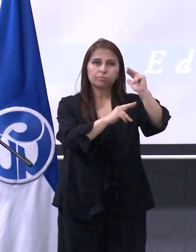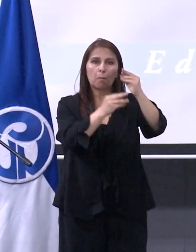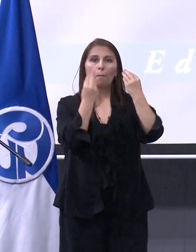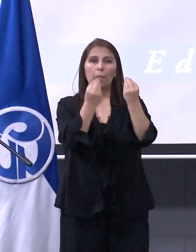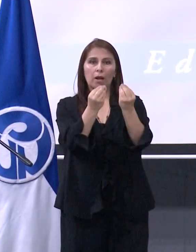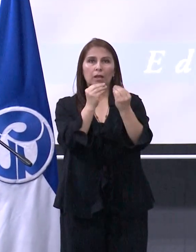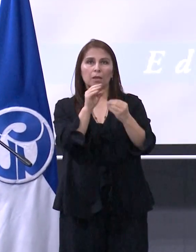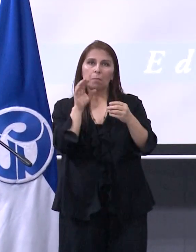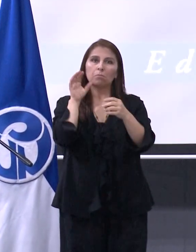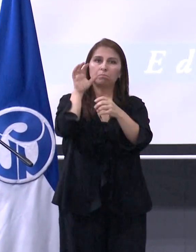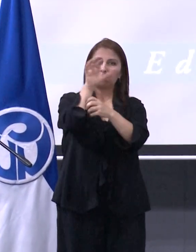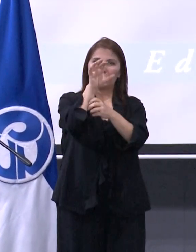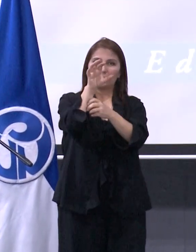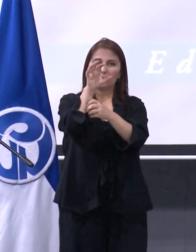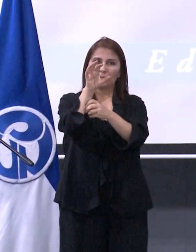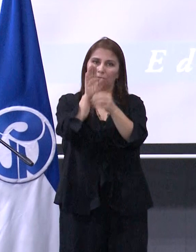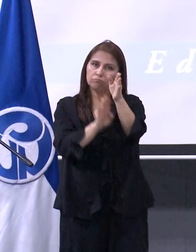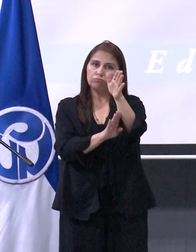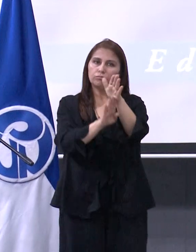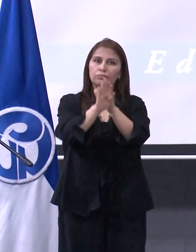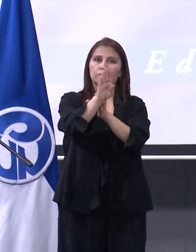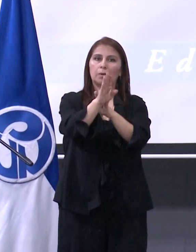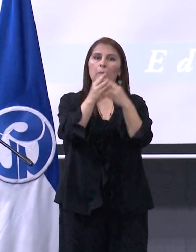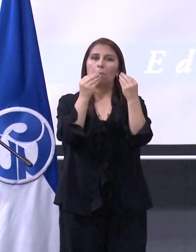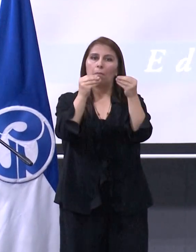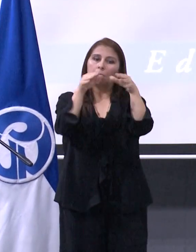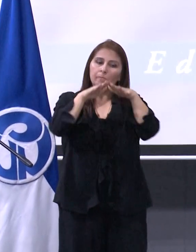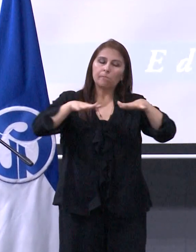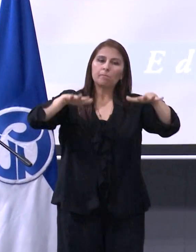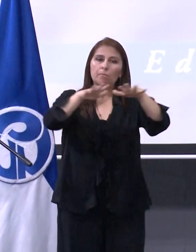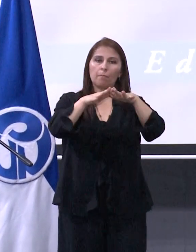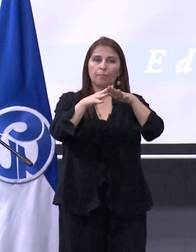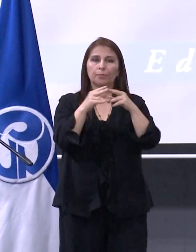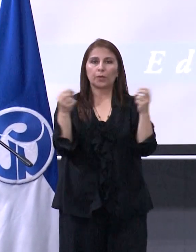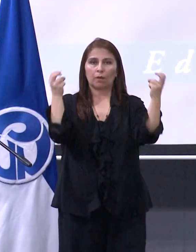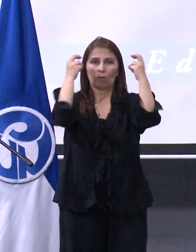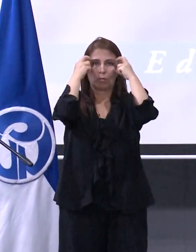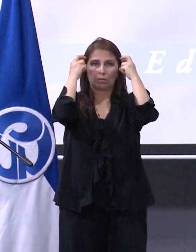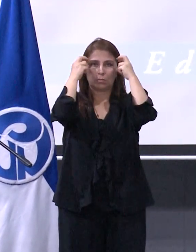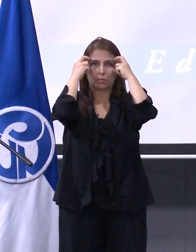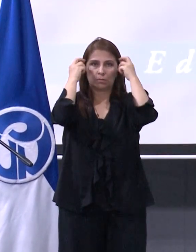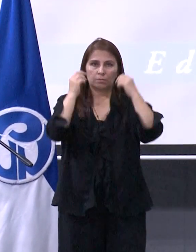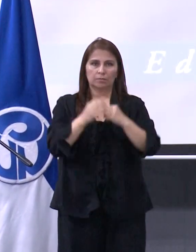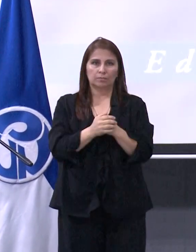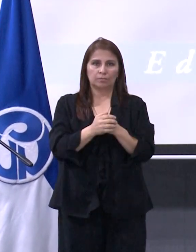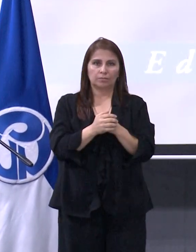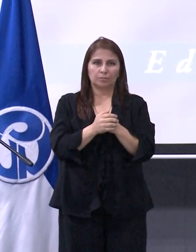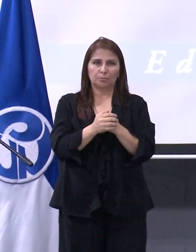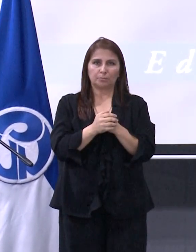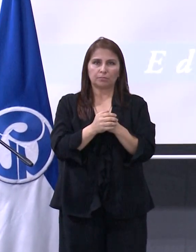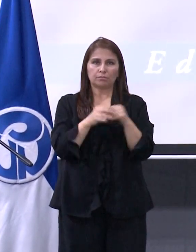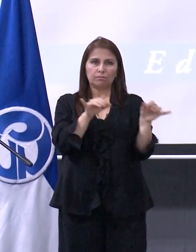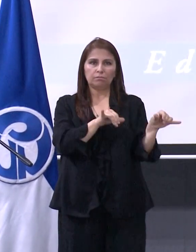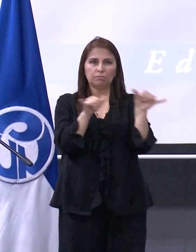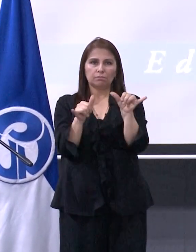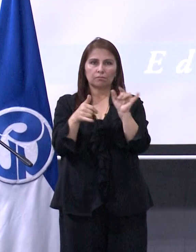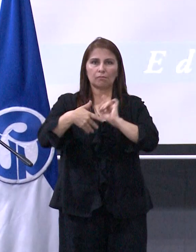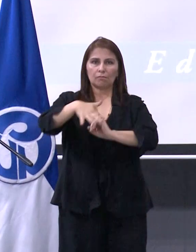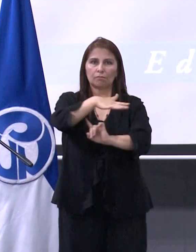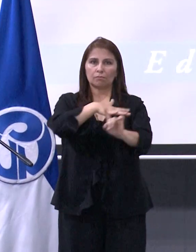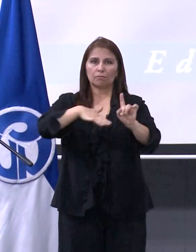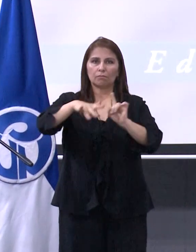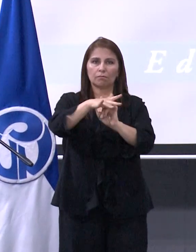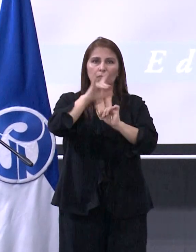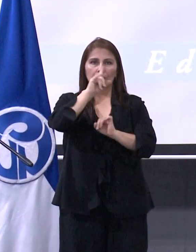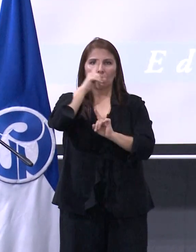de estos dos de esos campos de conocimientos y también en este contexto el gobierno pues